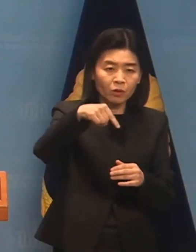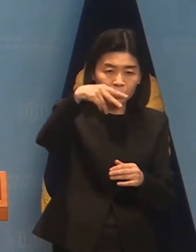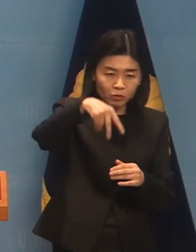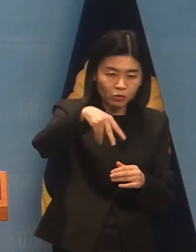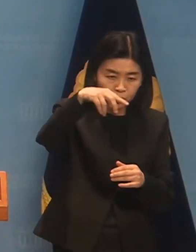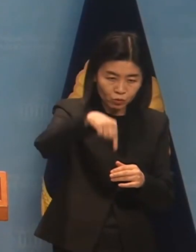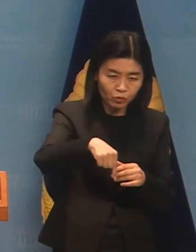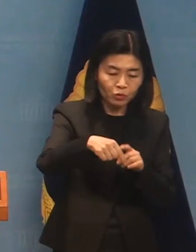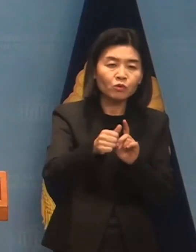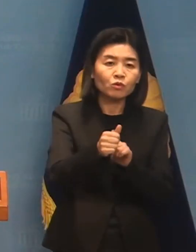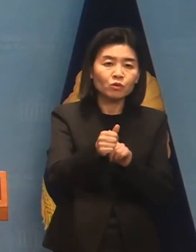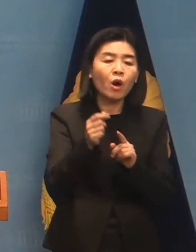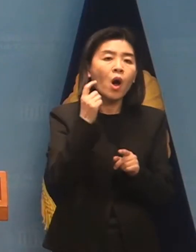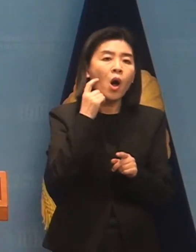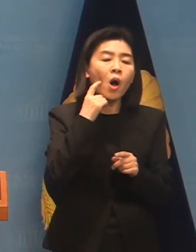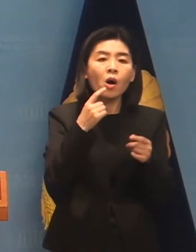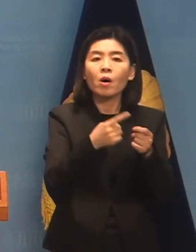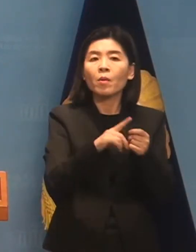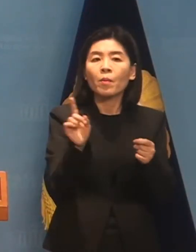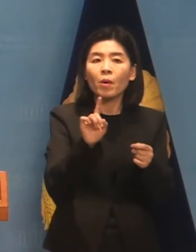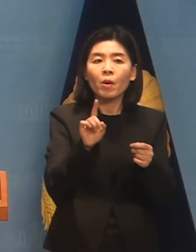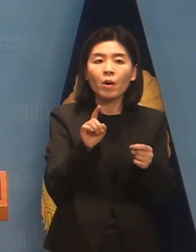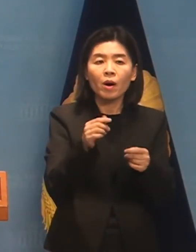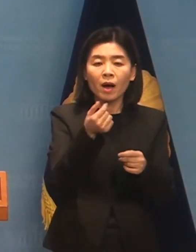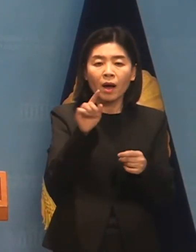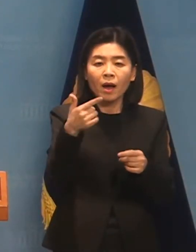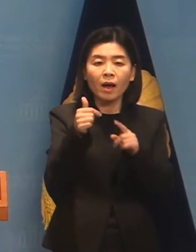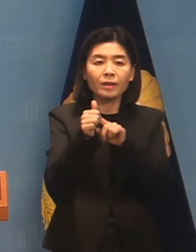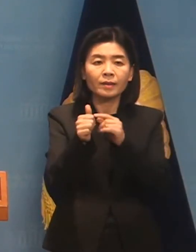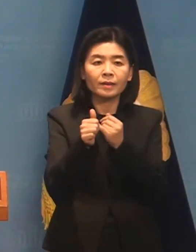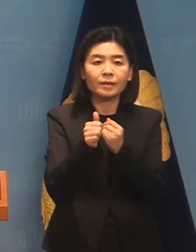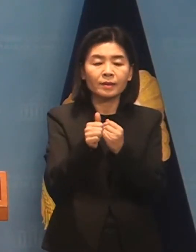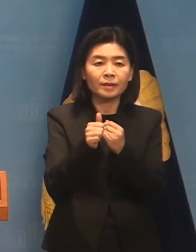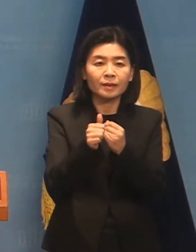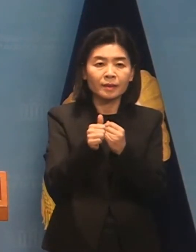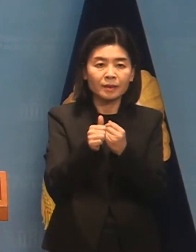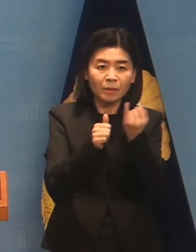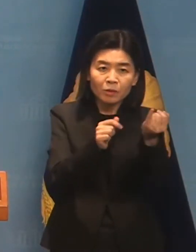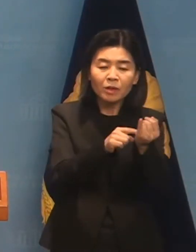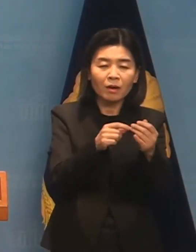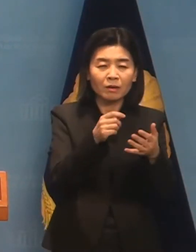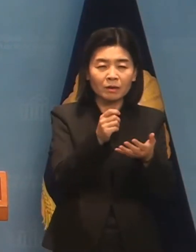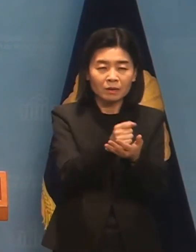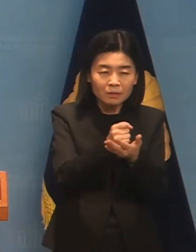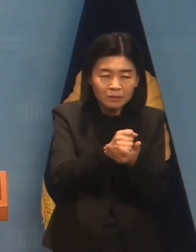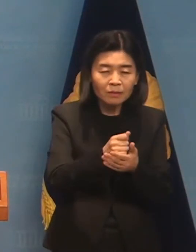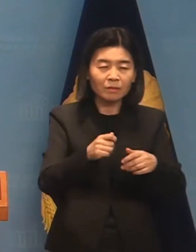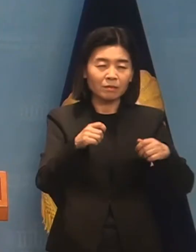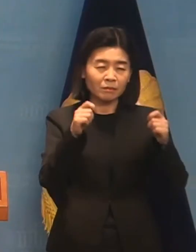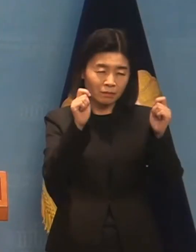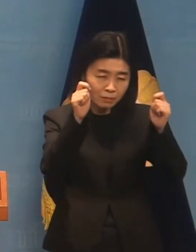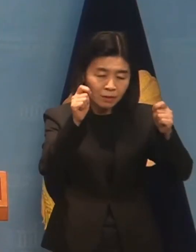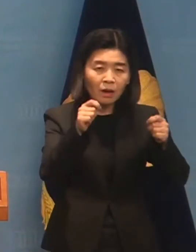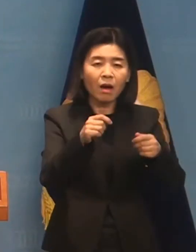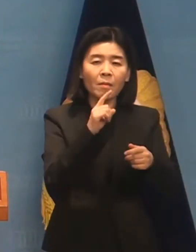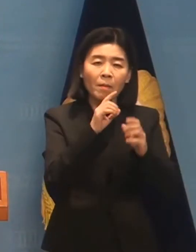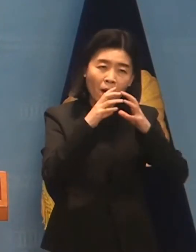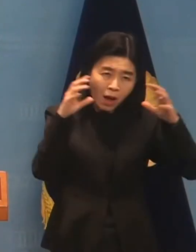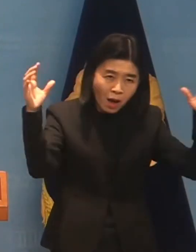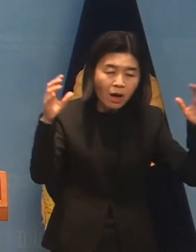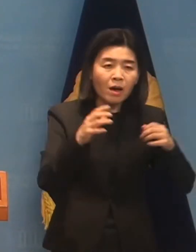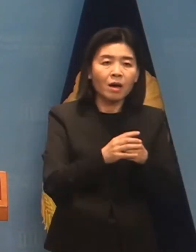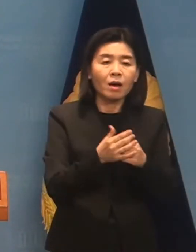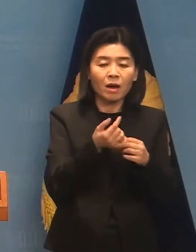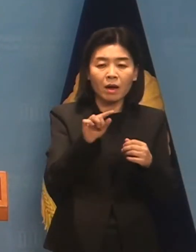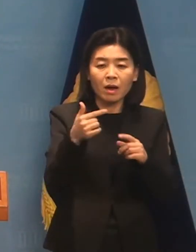번째입니다. 한덕수 무소속 대선 예비후보 배우자의 구속 논란이 연일 이어지고 있습니다. 한덕수